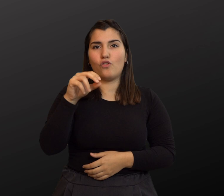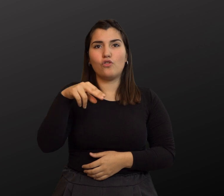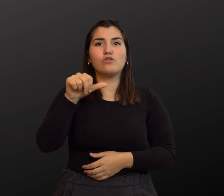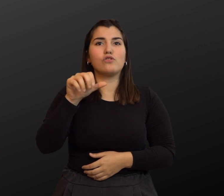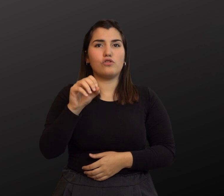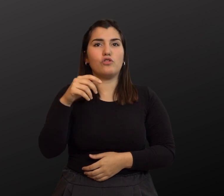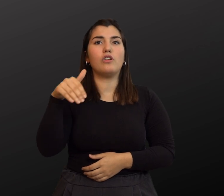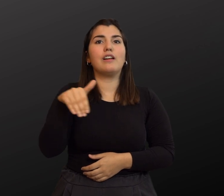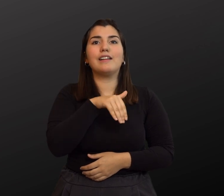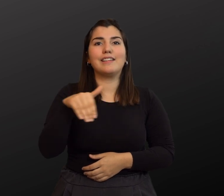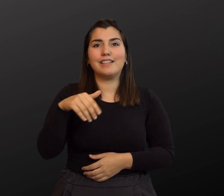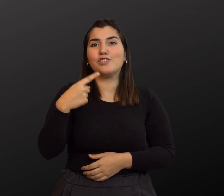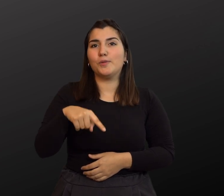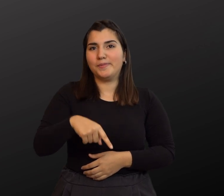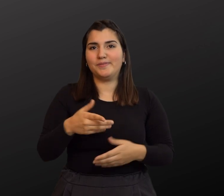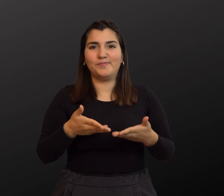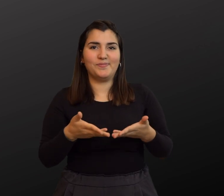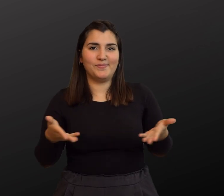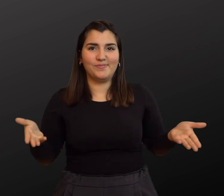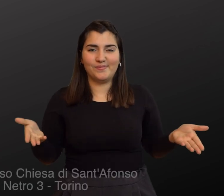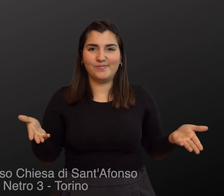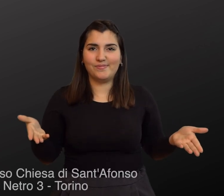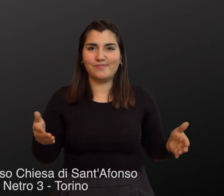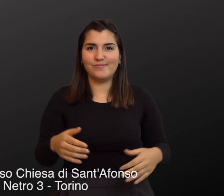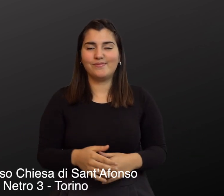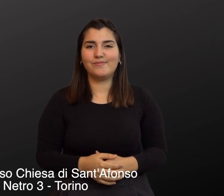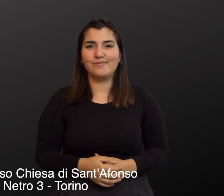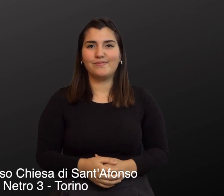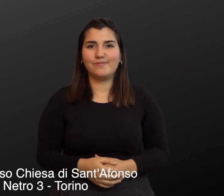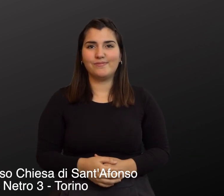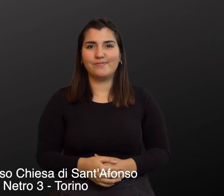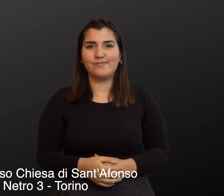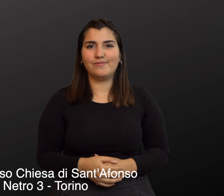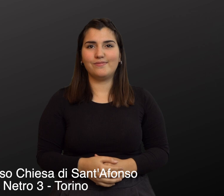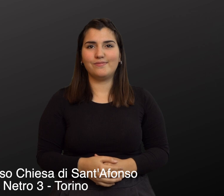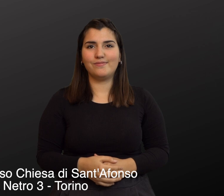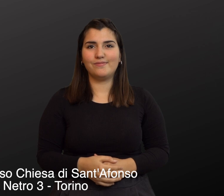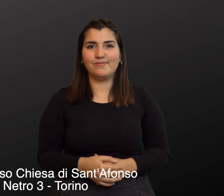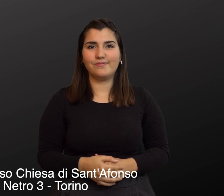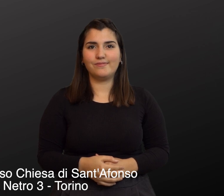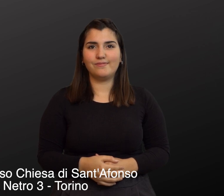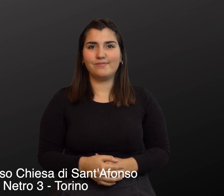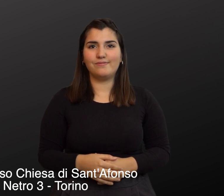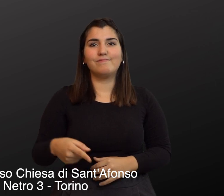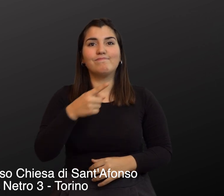20 aprile alle 15:30 con ritrovo presso la chiesa di Sant'Alfonso, via Netro